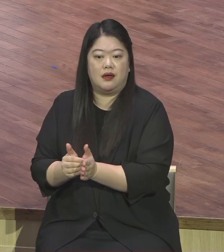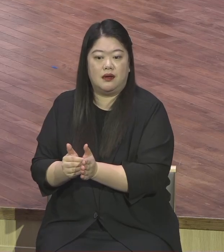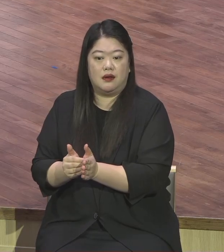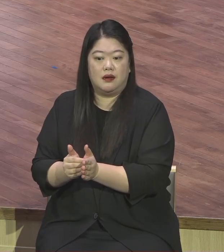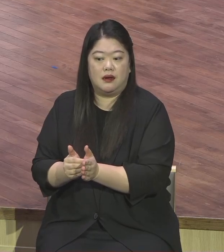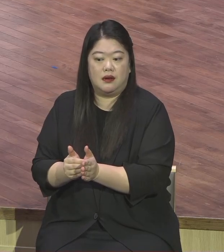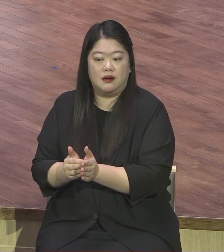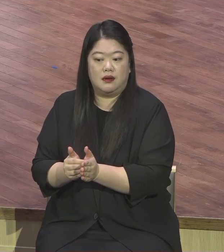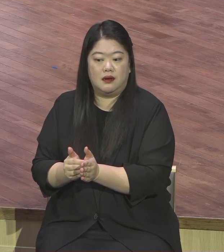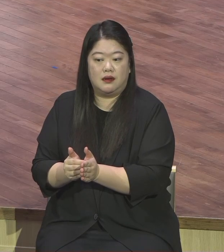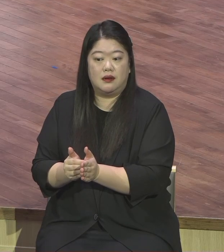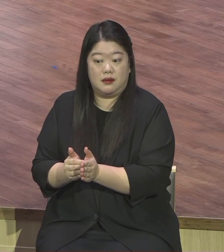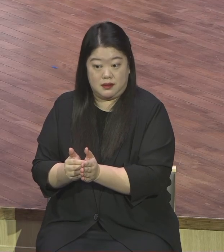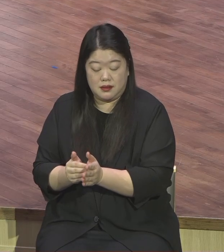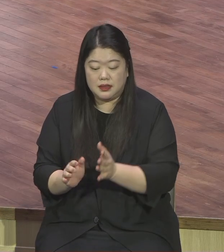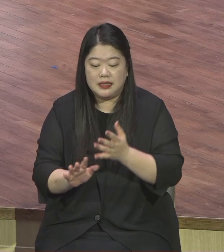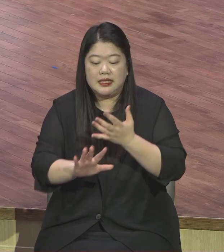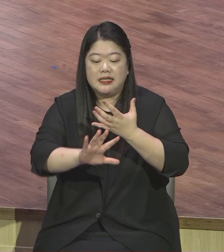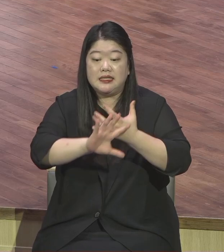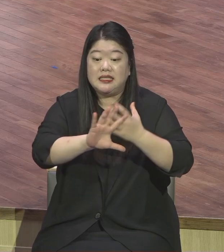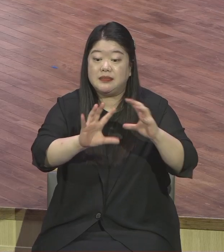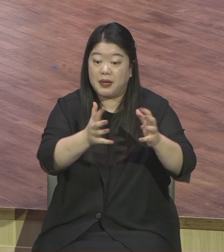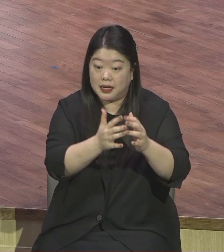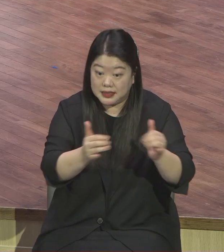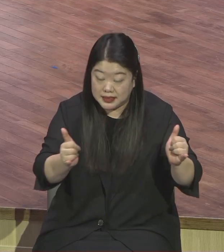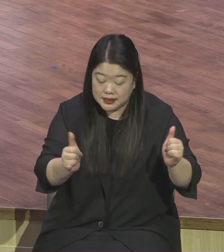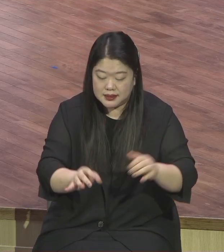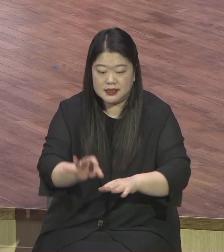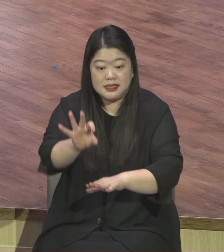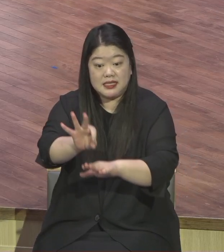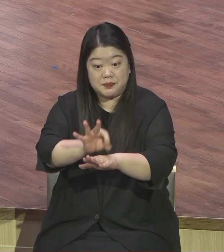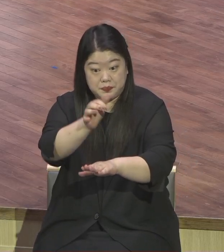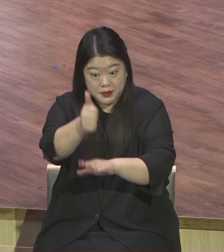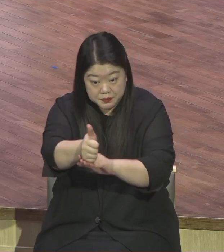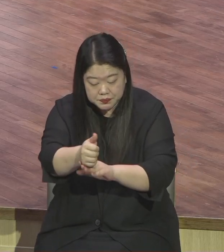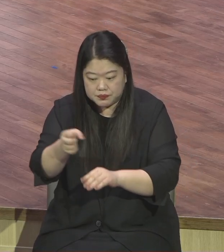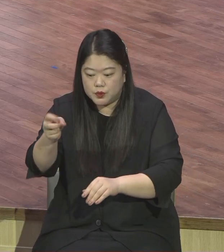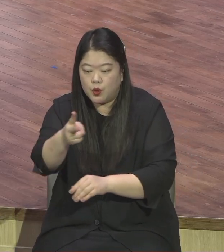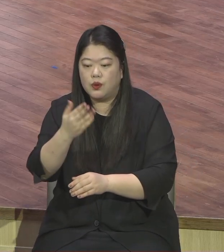그대로 하죠. 이방인과 임금들과 인사를 자손들에게